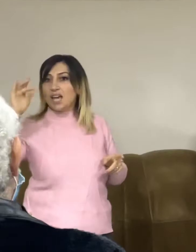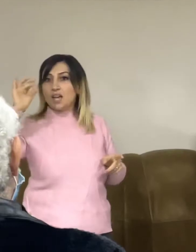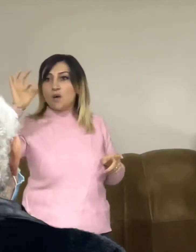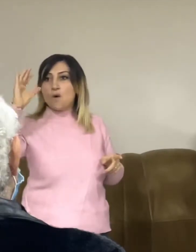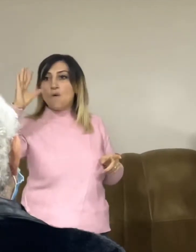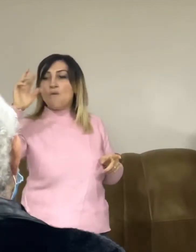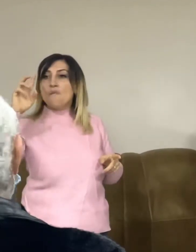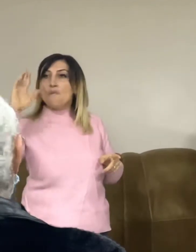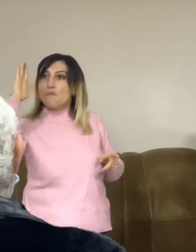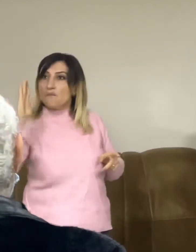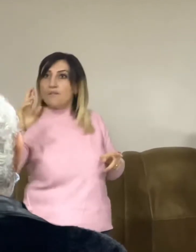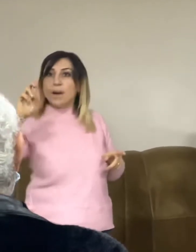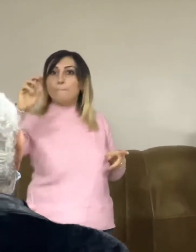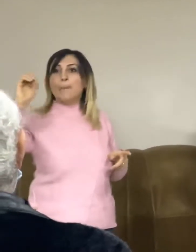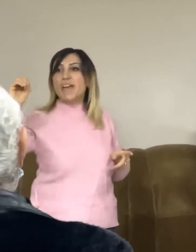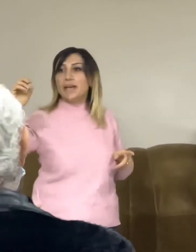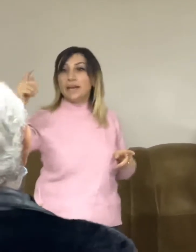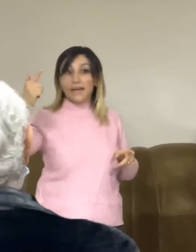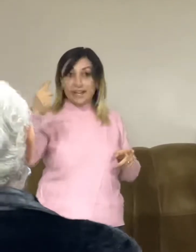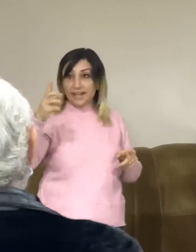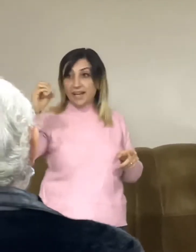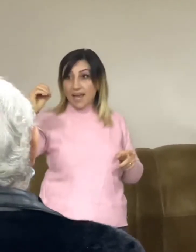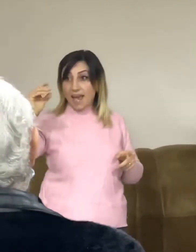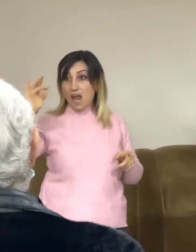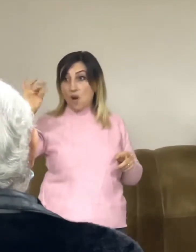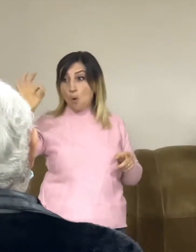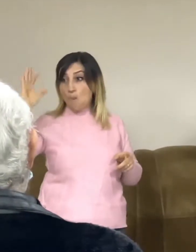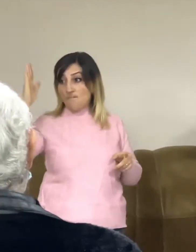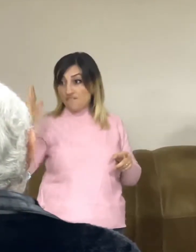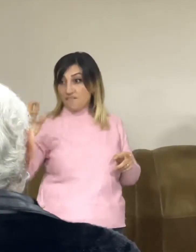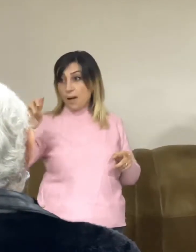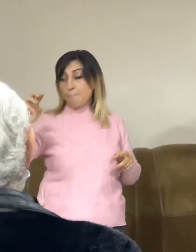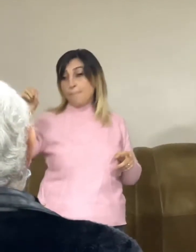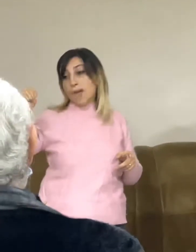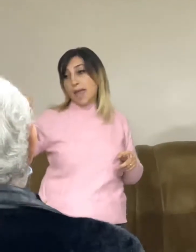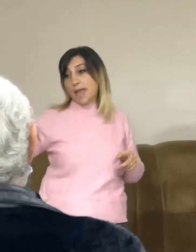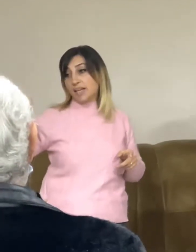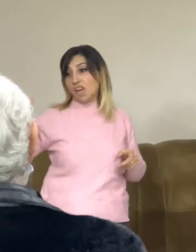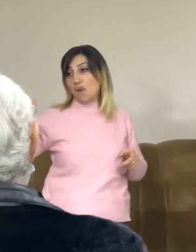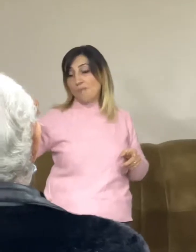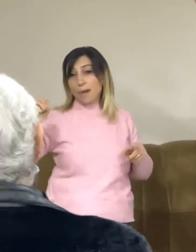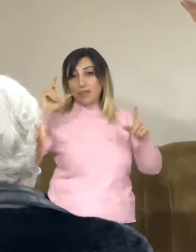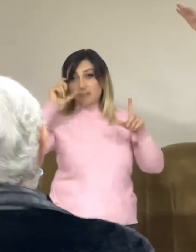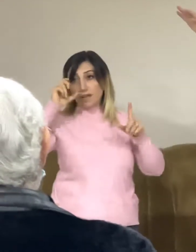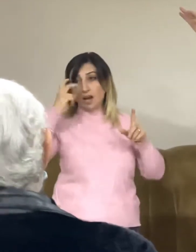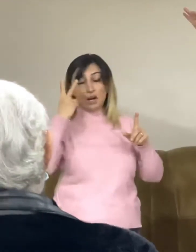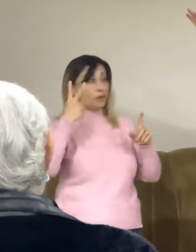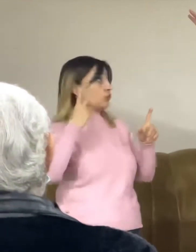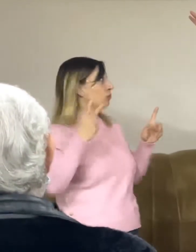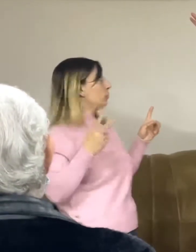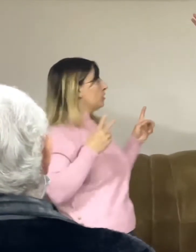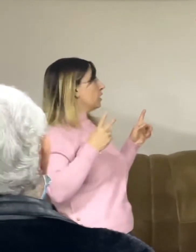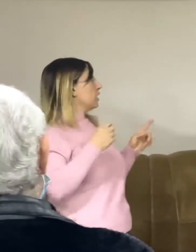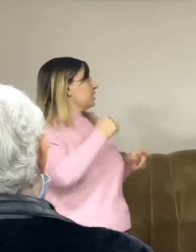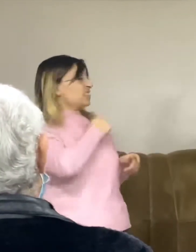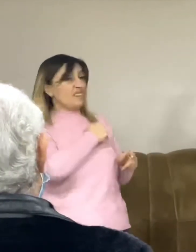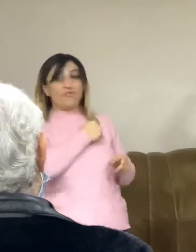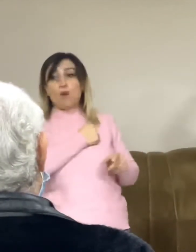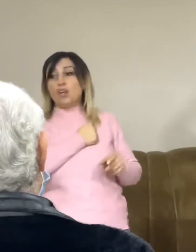ծննդոցի տեսեք ինչպես է նկարագրում։ Ուրեմն, երբ որ պարտեզից դուրս հանեց Աստված Ադամին եւ